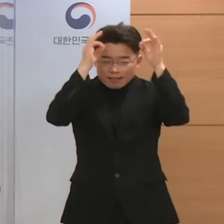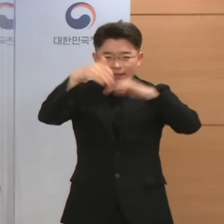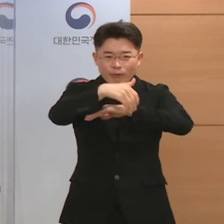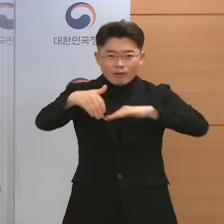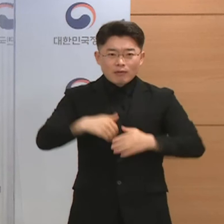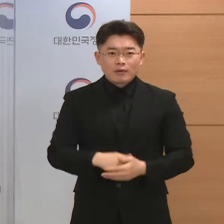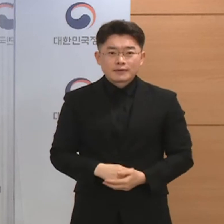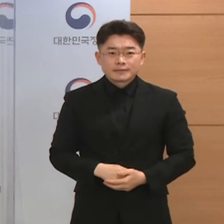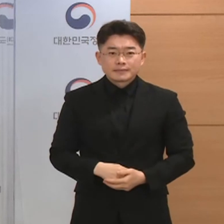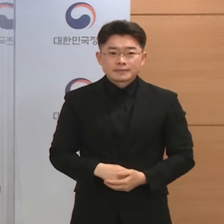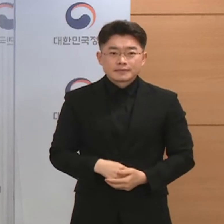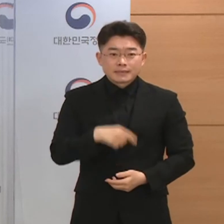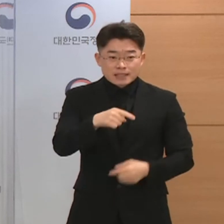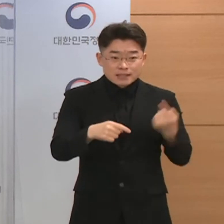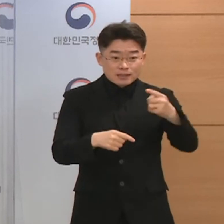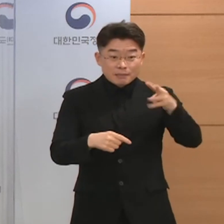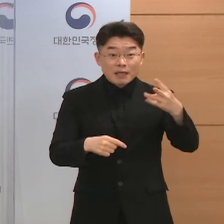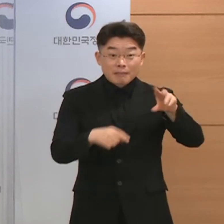인구의 25%가